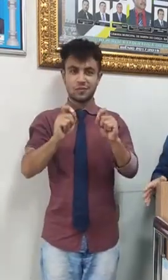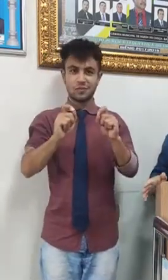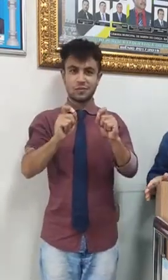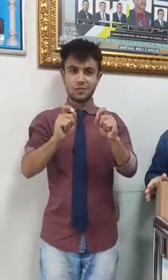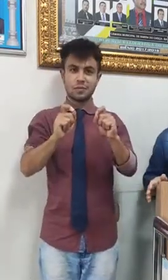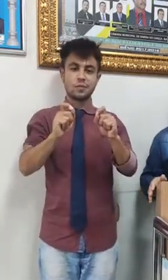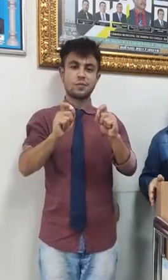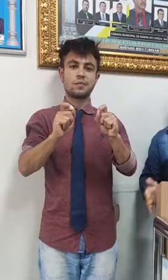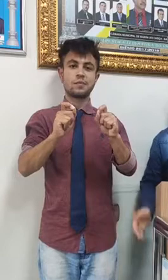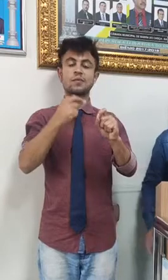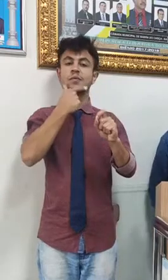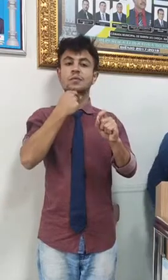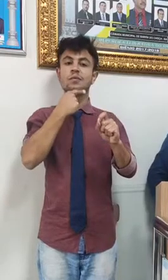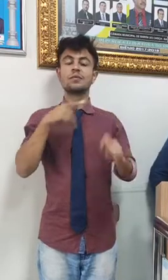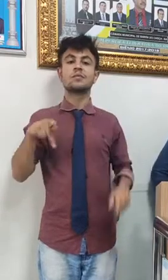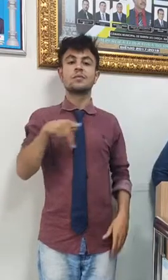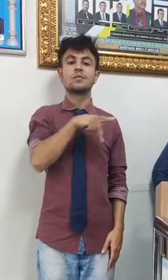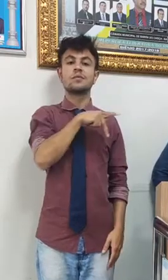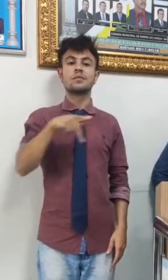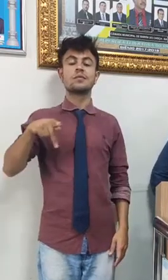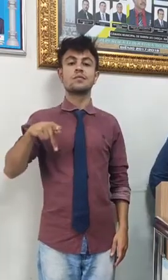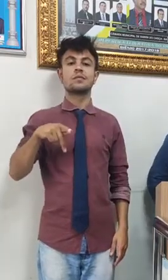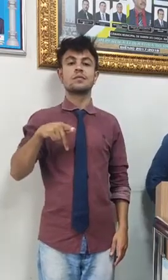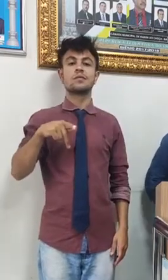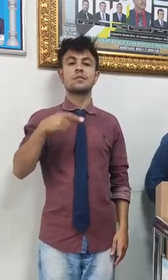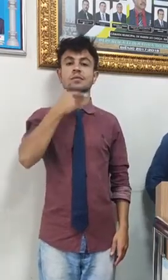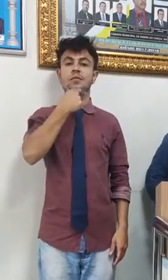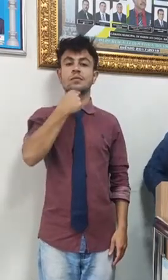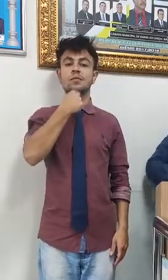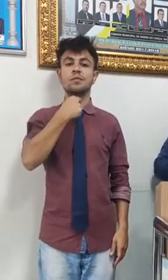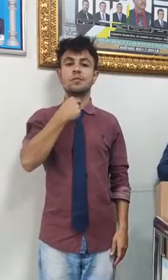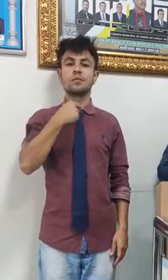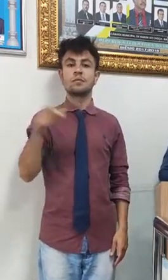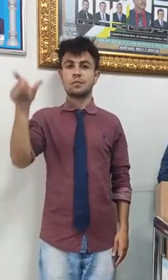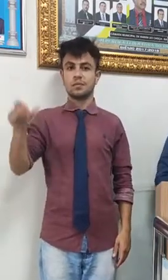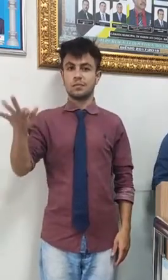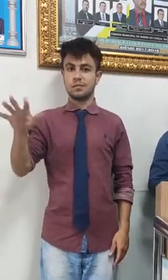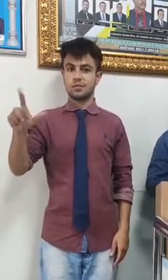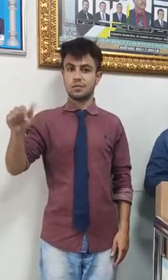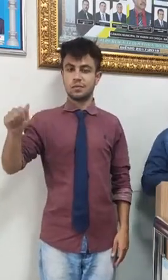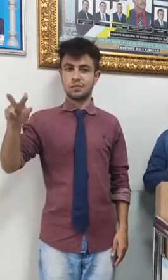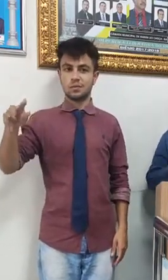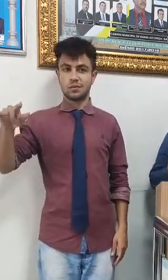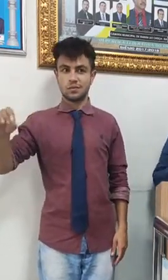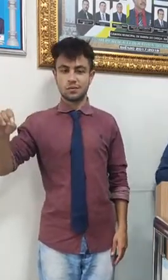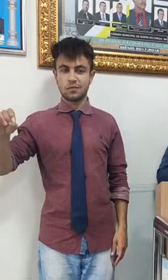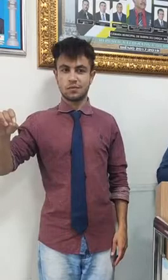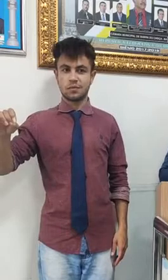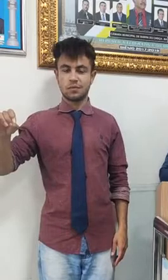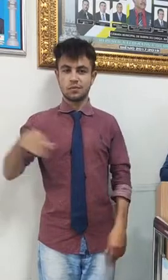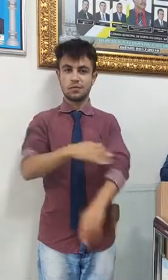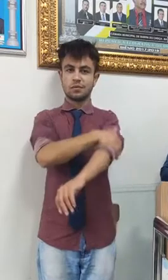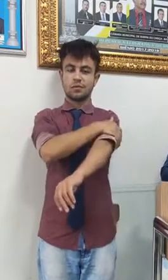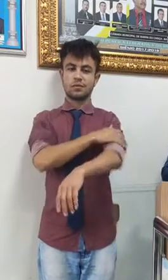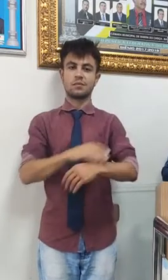Flávio, o secretário de assistência social, se possível, a secretária da gente fazer um